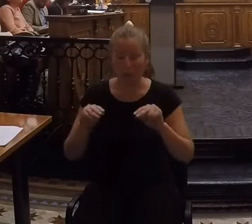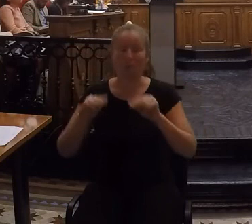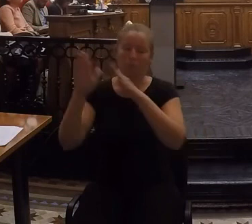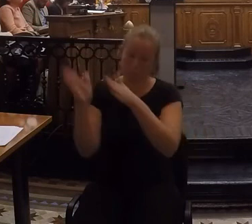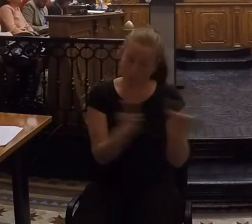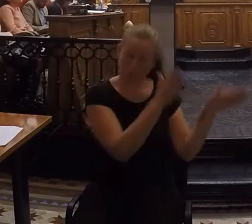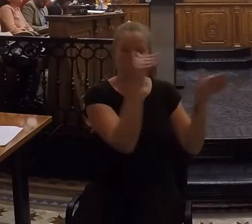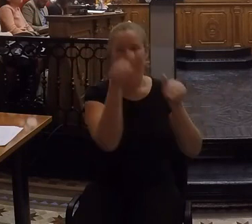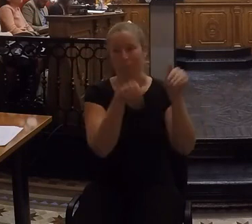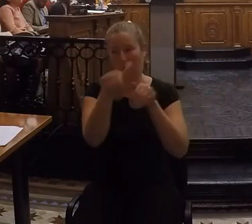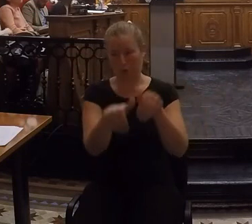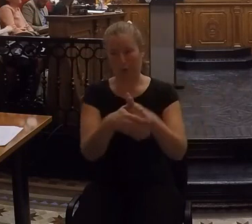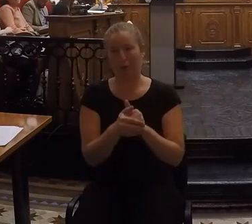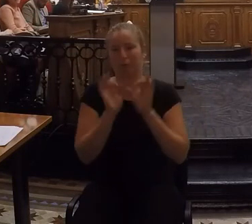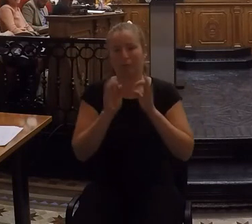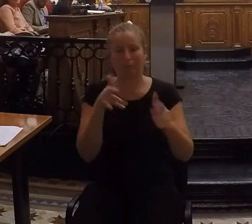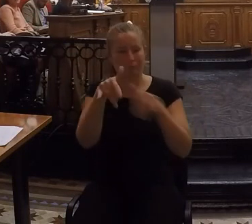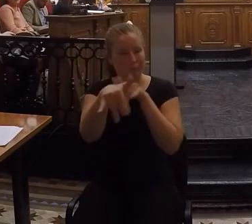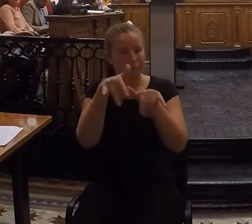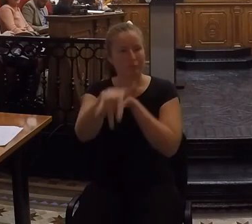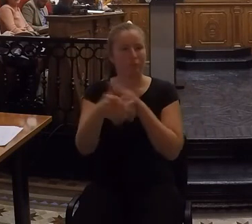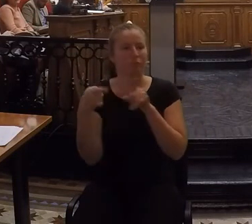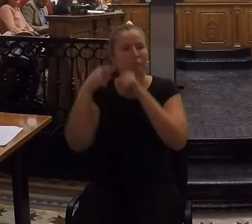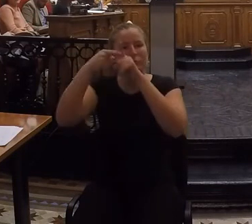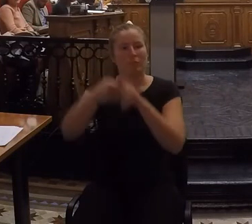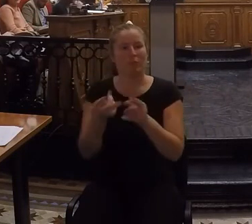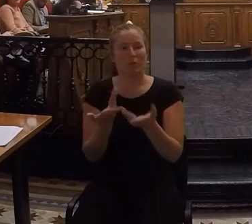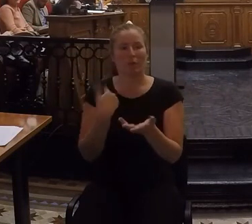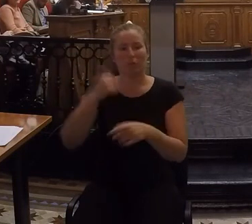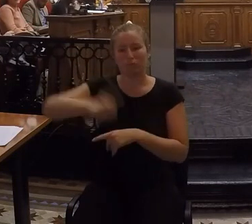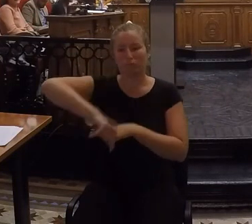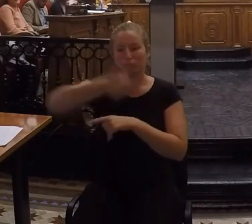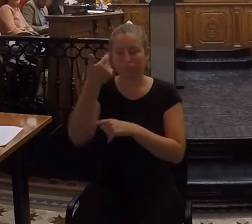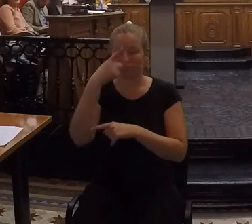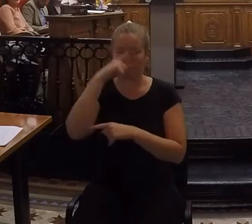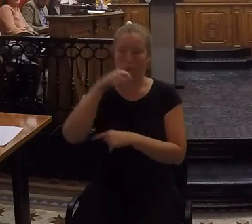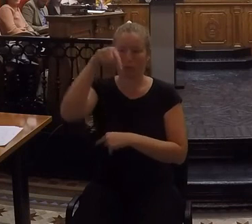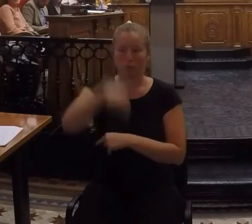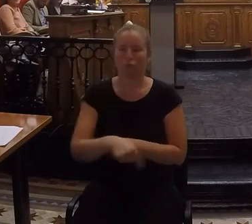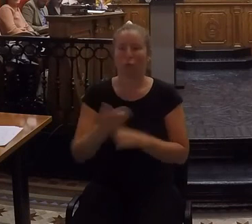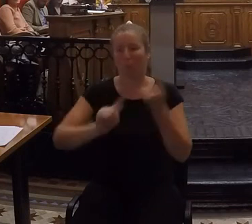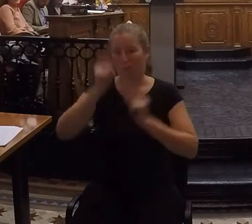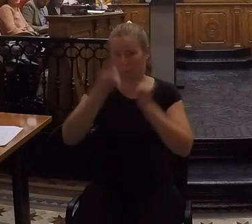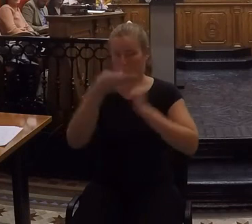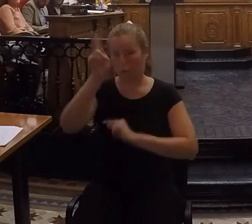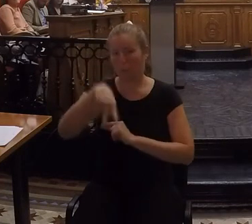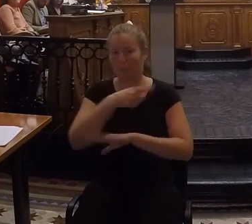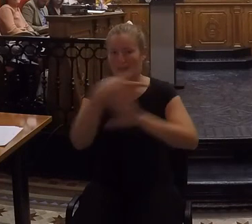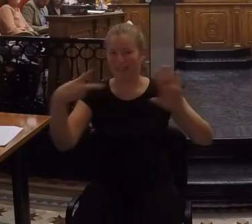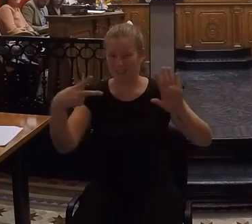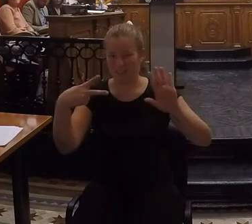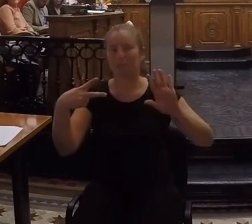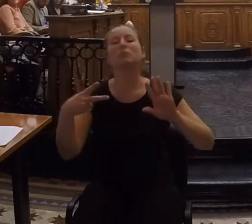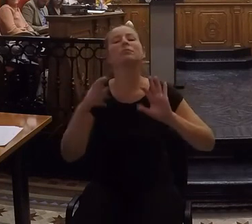la votación del expediente de aprobación definitiva del presupuesto general de 2017, también con la expresa resolución